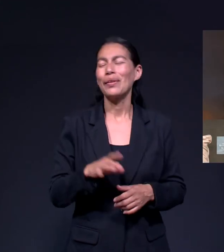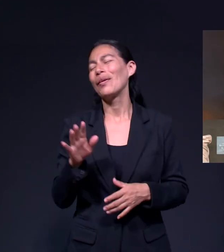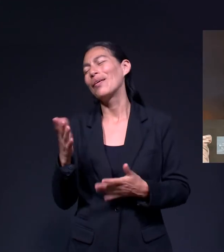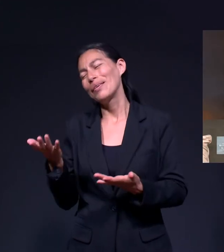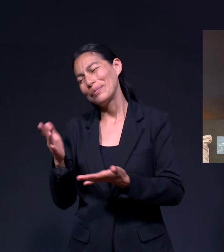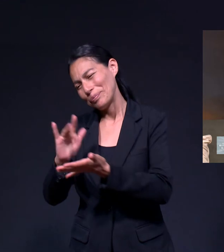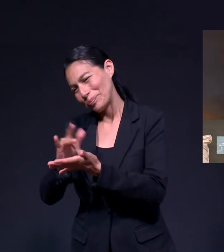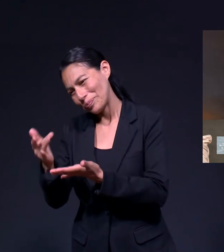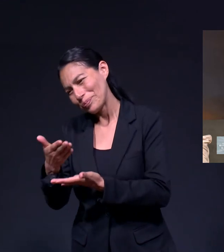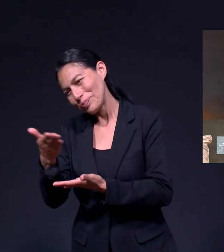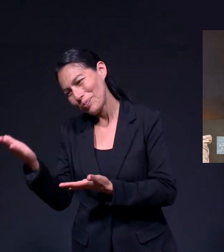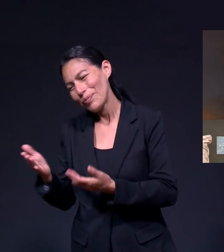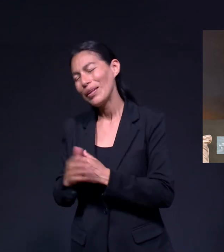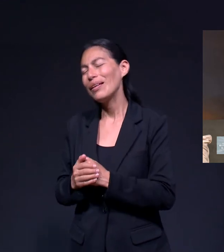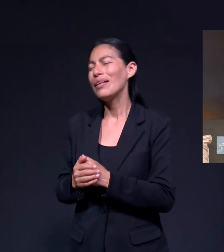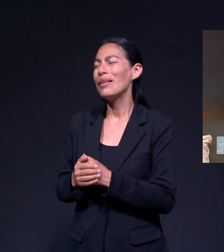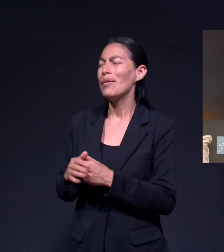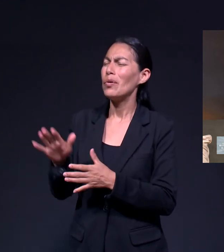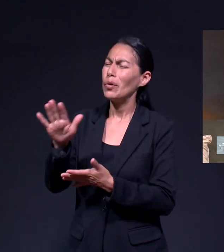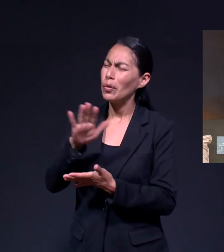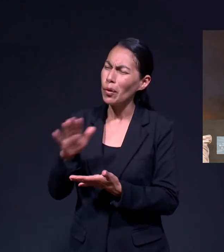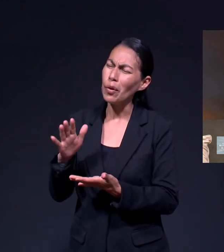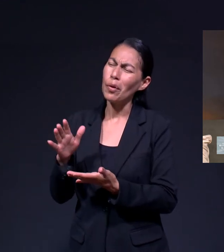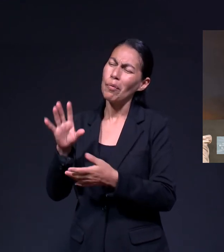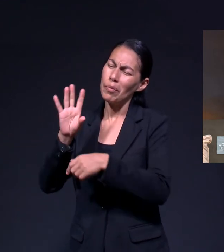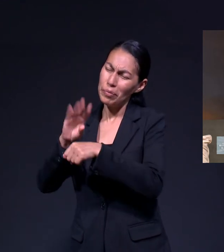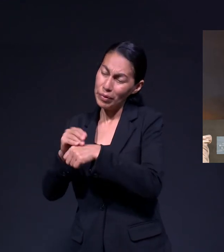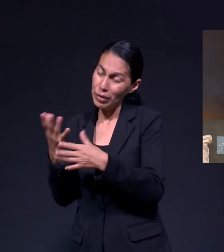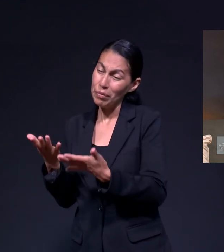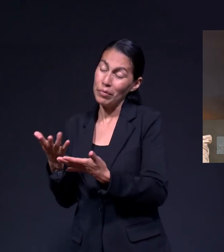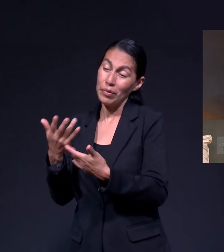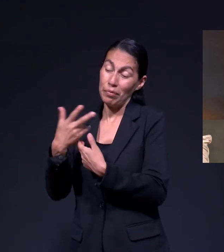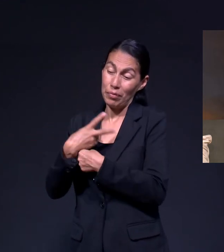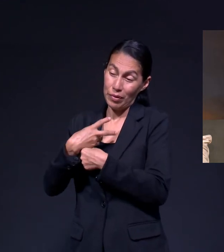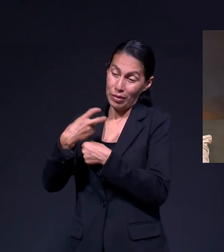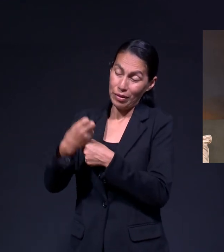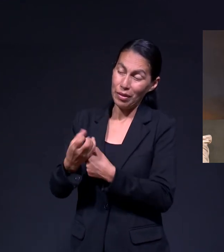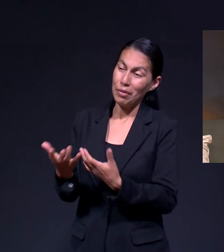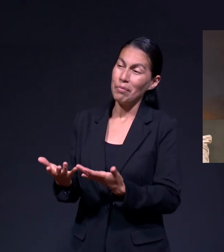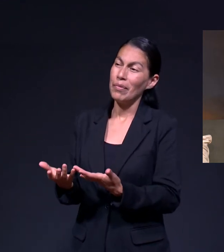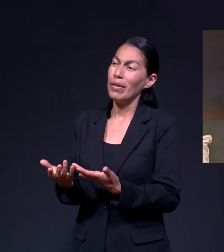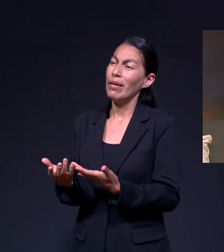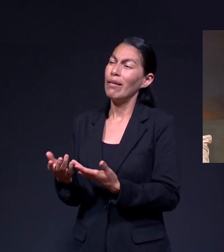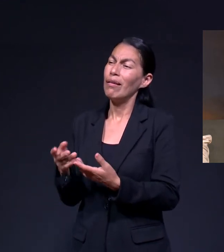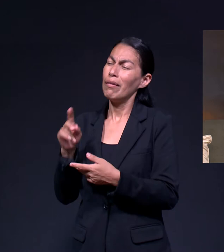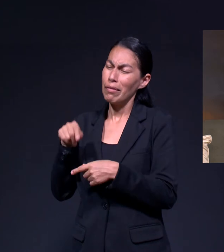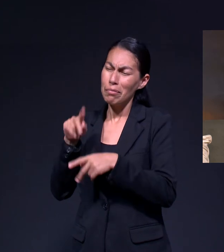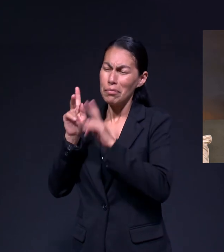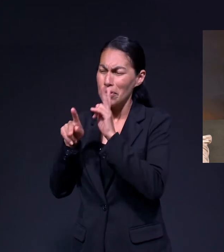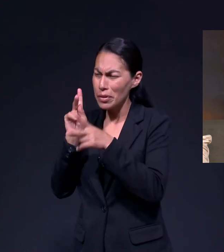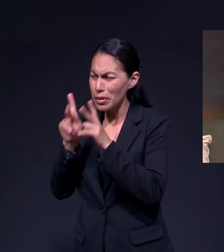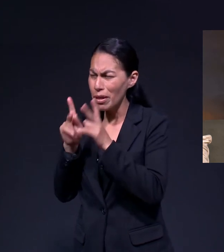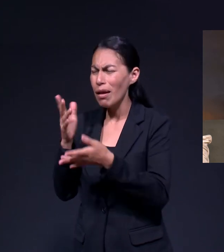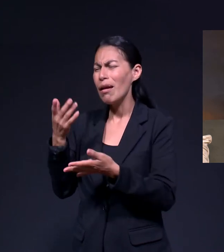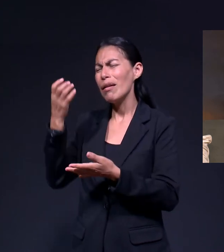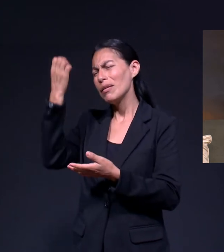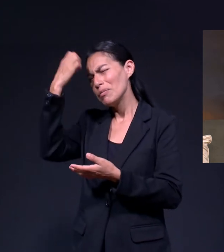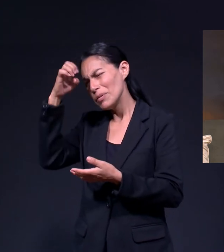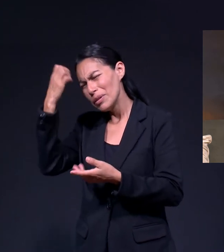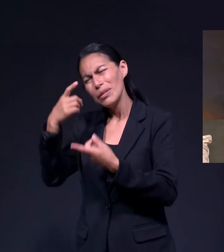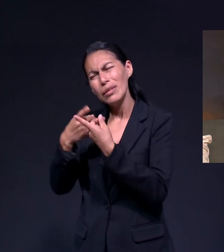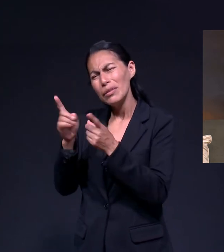invitarme a este espacio y puedes platicar un poco acerca de la vida no las experiencias que hemos tenido lo que hemos aprendido